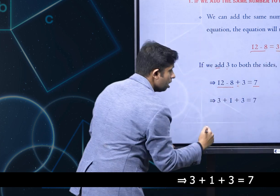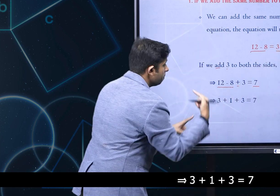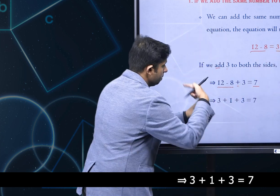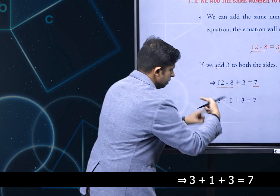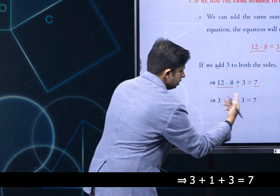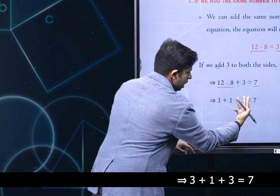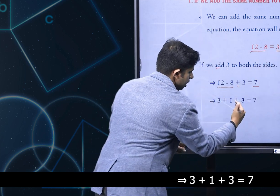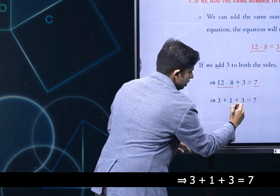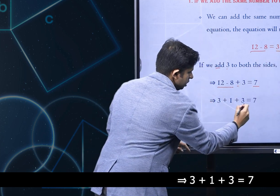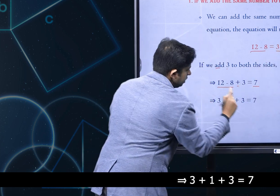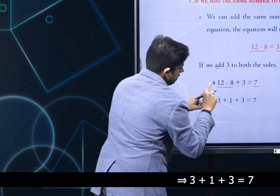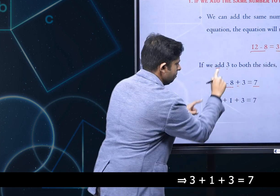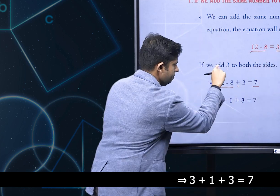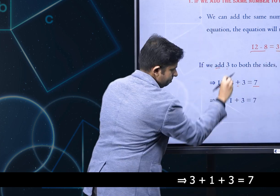implies 3 + 1 + 3 = 7.